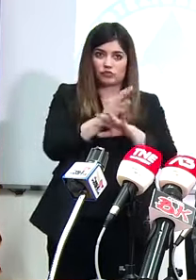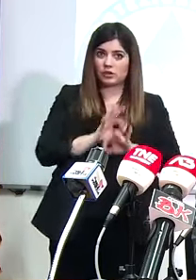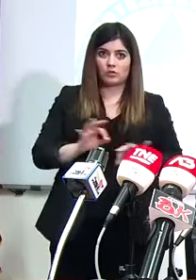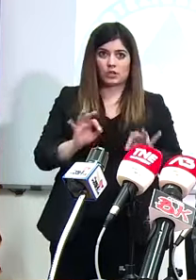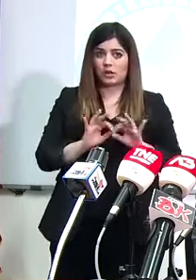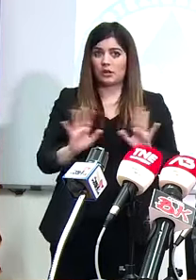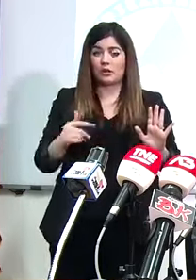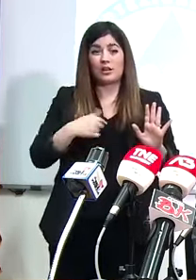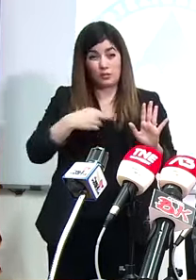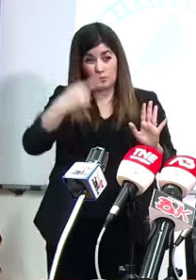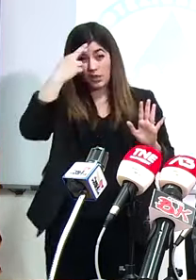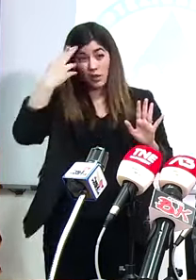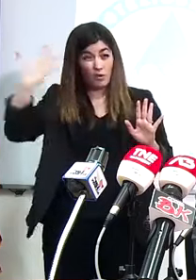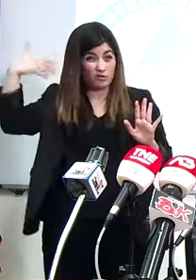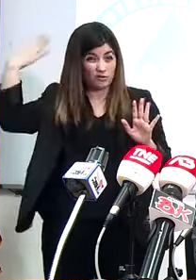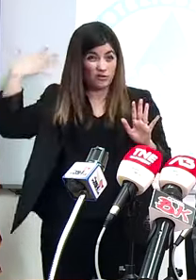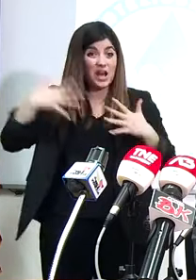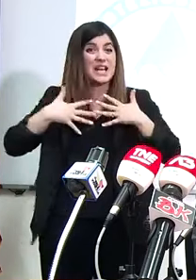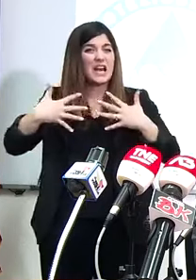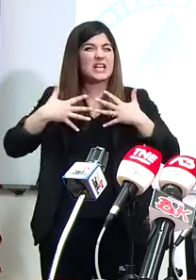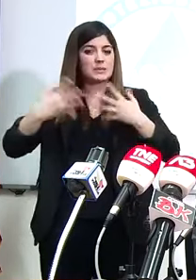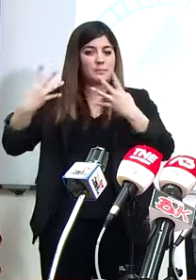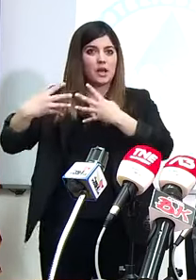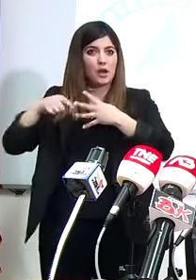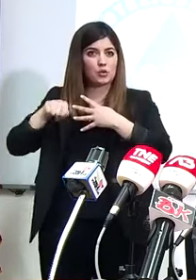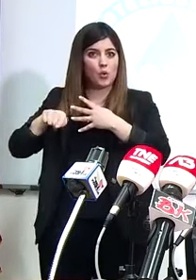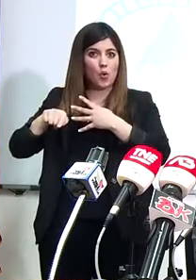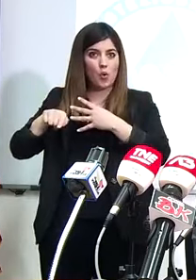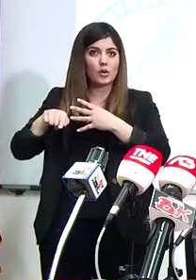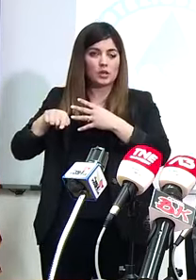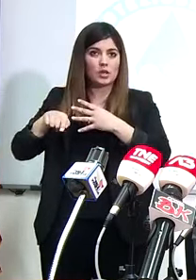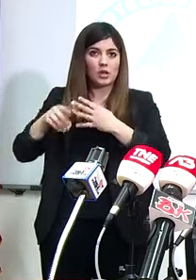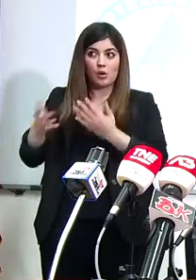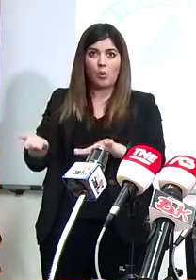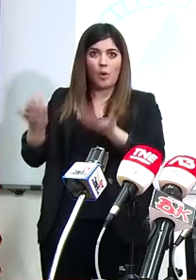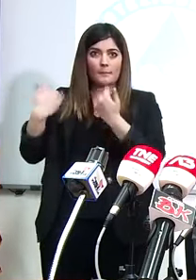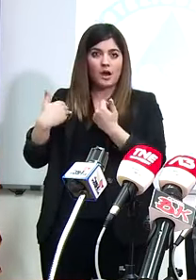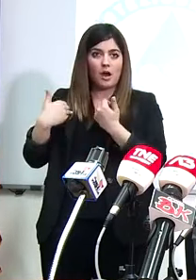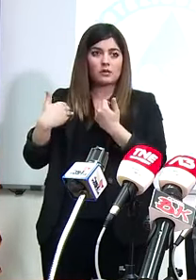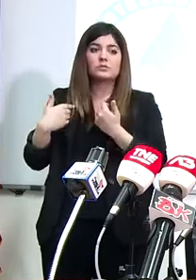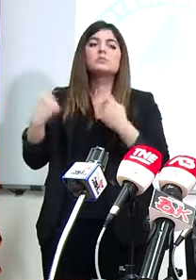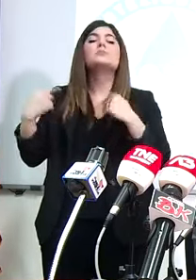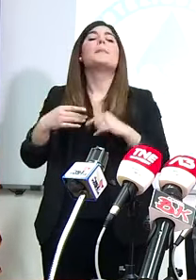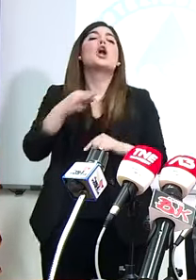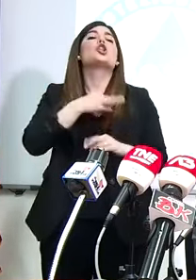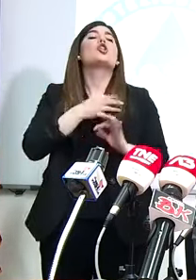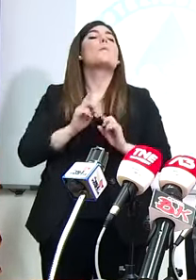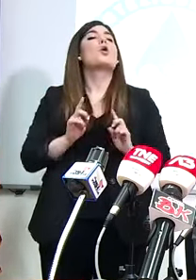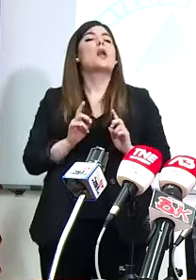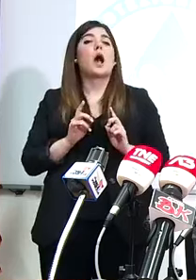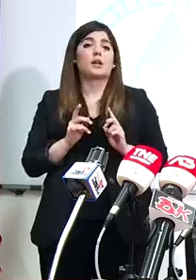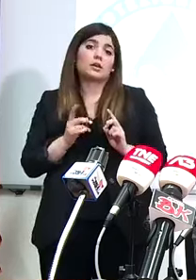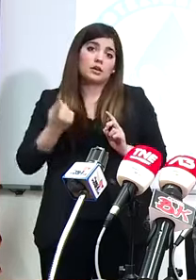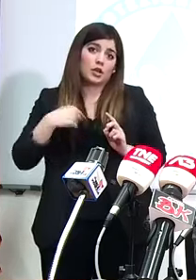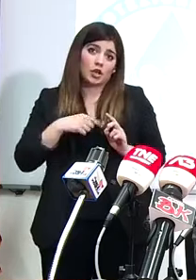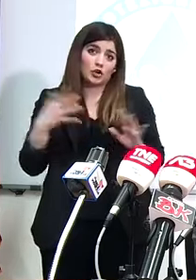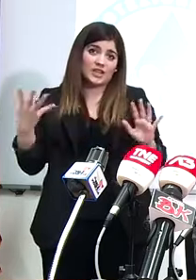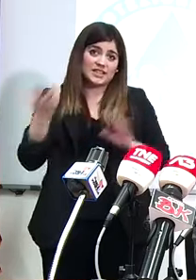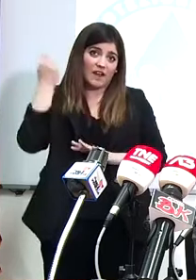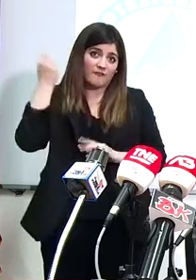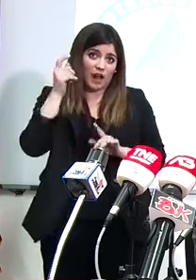respiratori anche lì era il morale a non comprare respiratoria mi abbia salvato la vita delle persone e questa è una situazione simile no